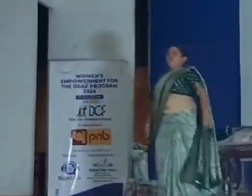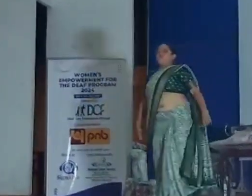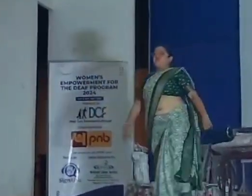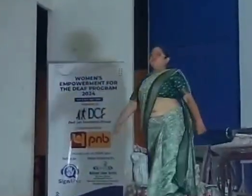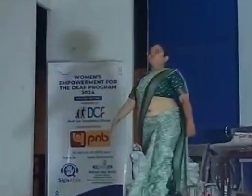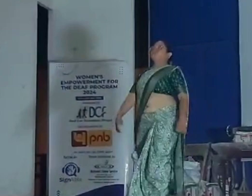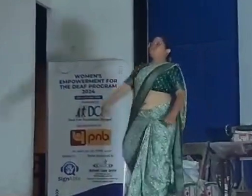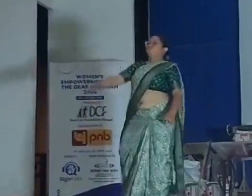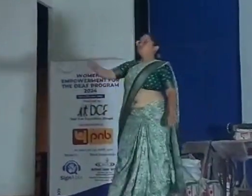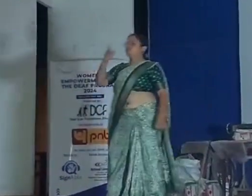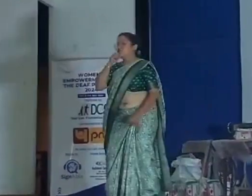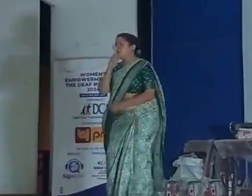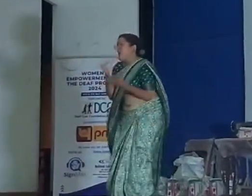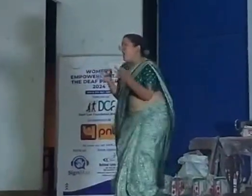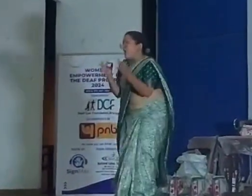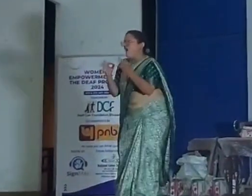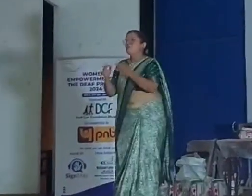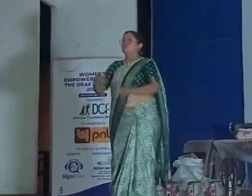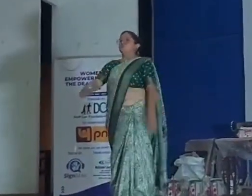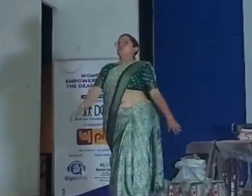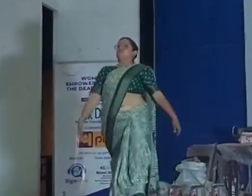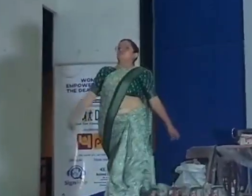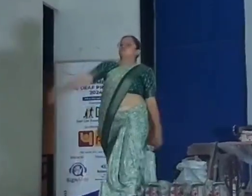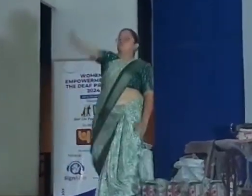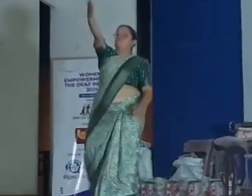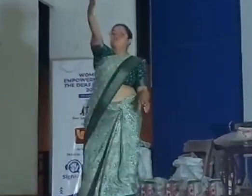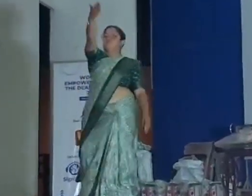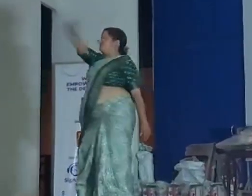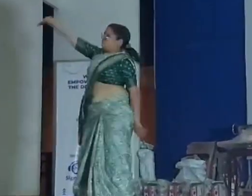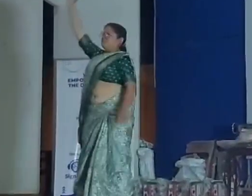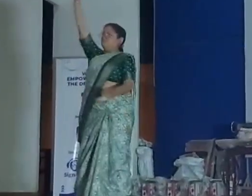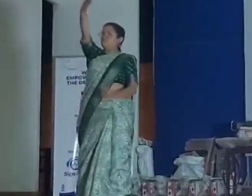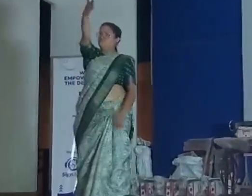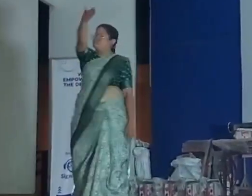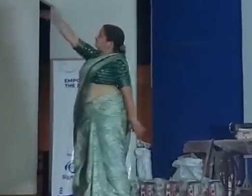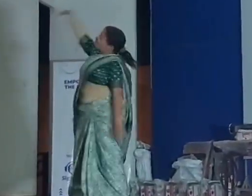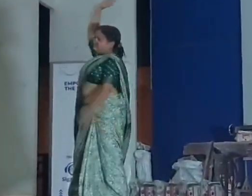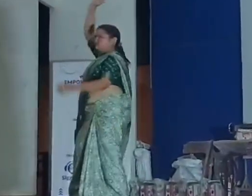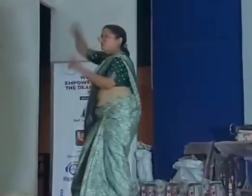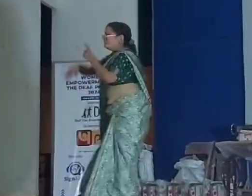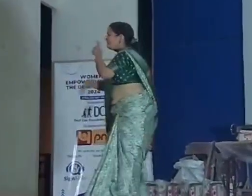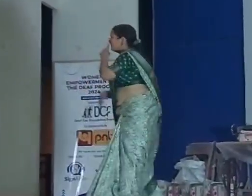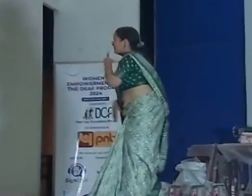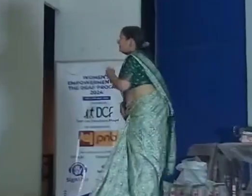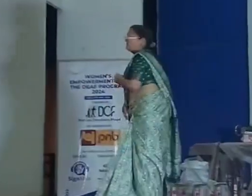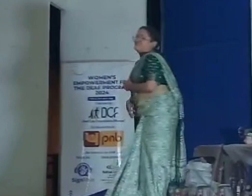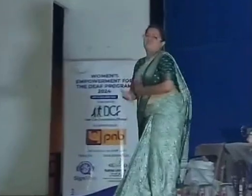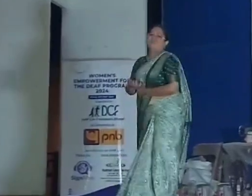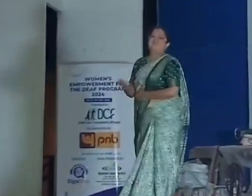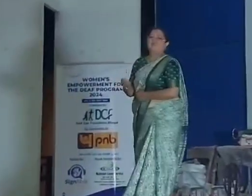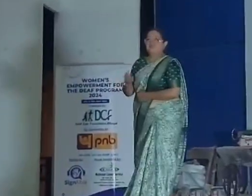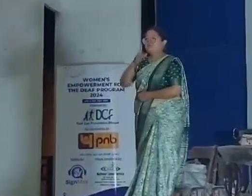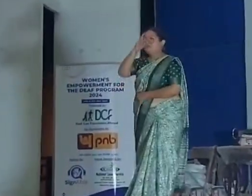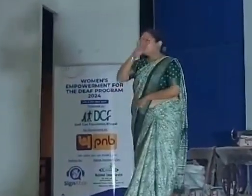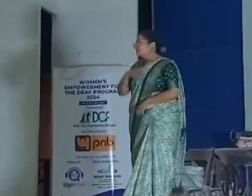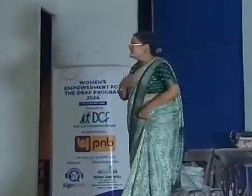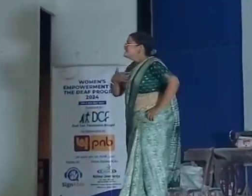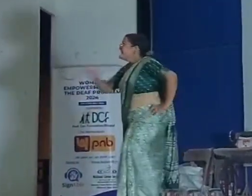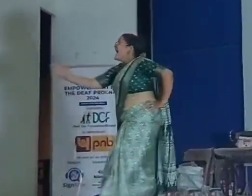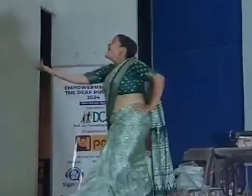आ गए वहाँ पे क्वेश्चन पे, और वो लड़की होता है वहाँ पे मतलब डरने लगी, उन्होंने बोला कि चलो ठीक है तुम यहाँ से हटो हटो हटो, वो लड़की बोल रही कि नहीं निकली थी,